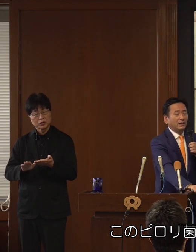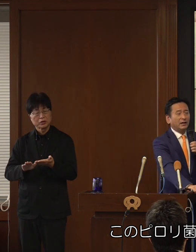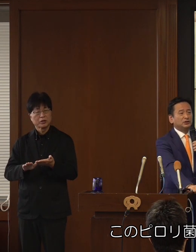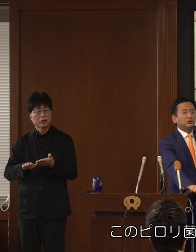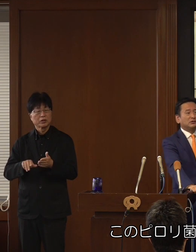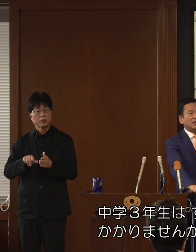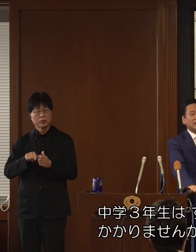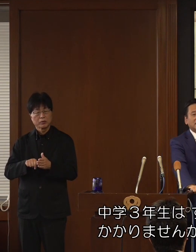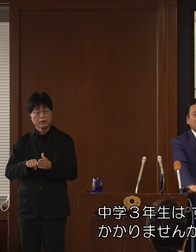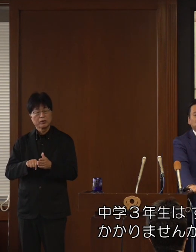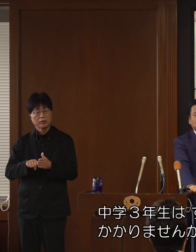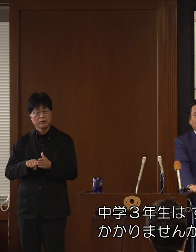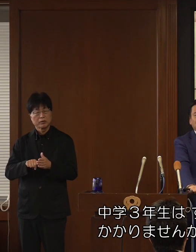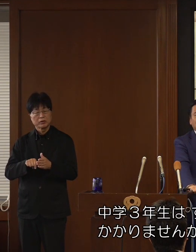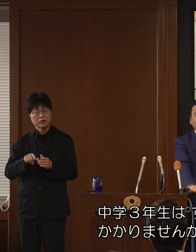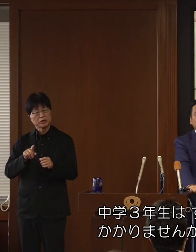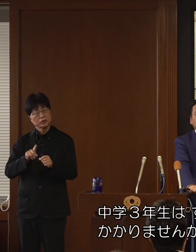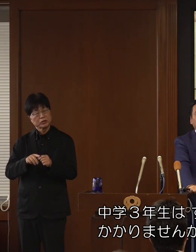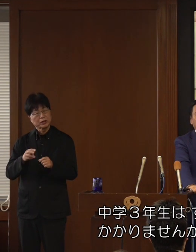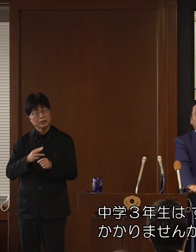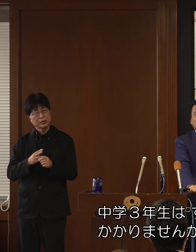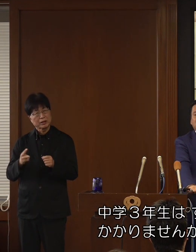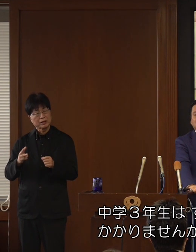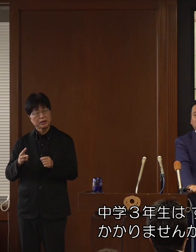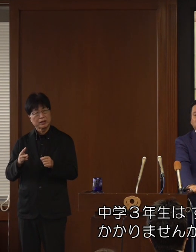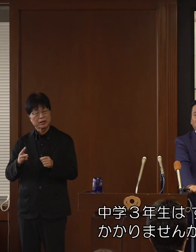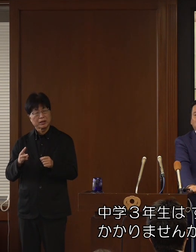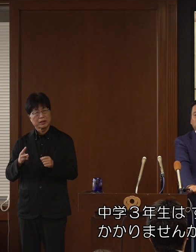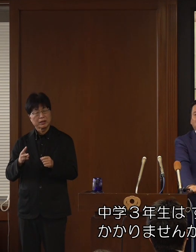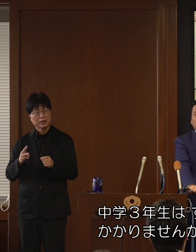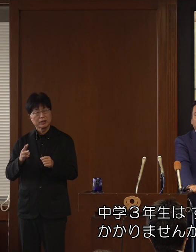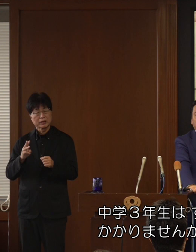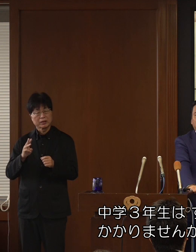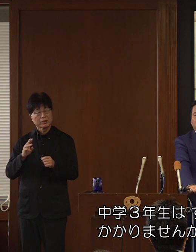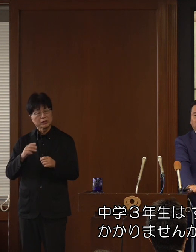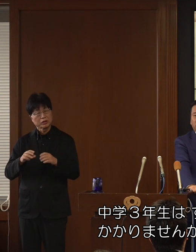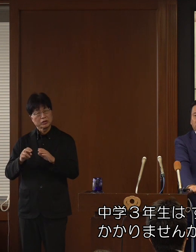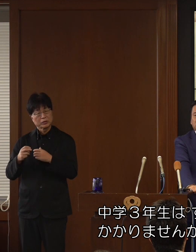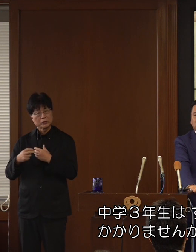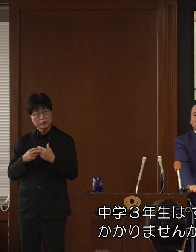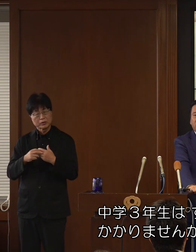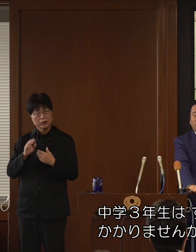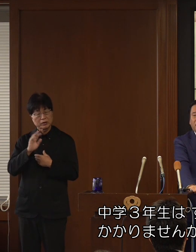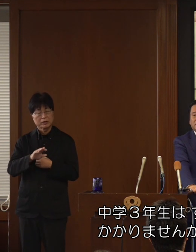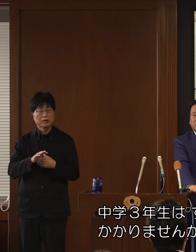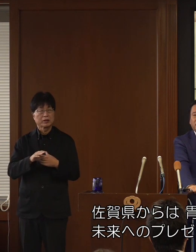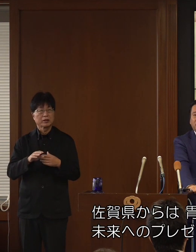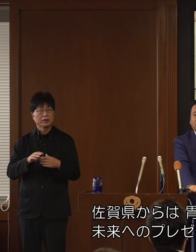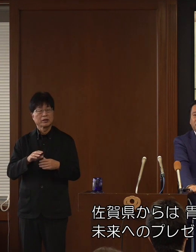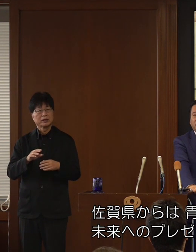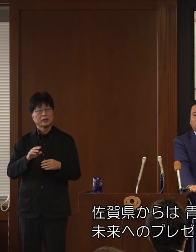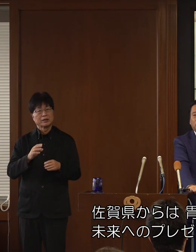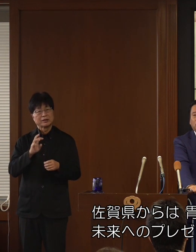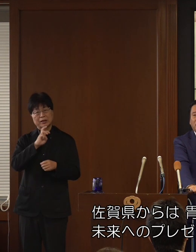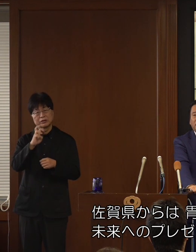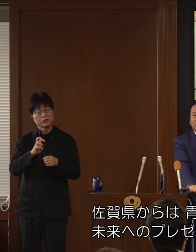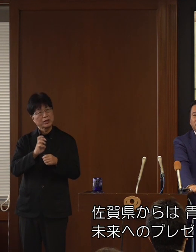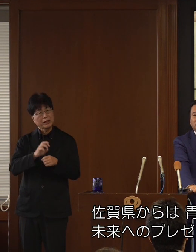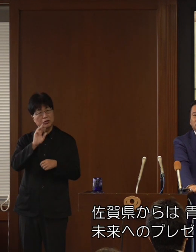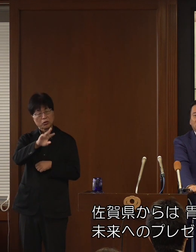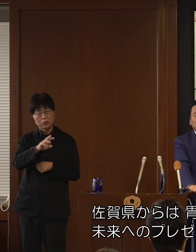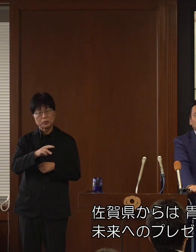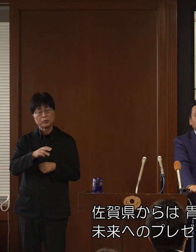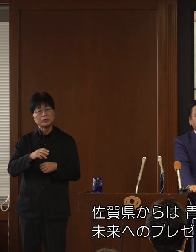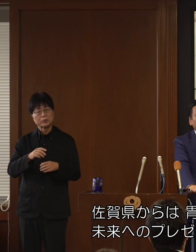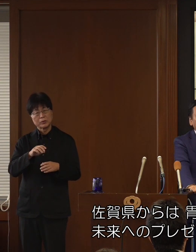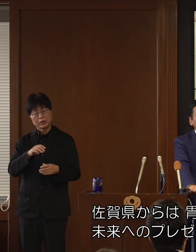は中学3年生すぐに胃がんにかかりませんから、30年後ぐらいに発生して、あ、佐賀県から胃がんがほとんどないねっ